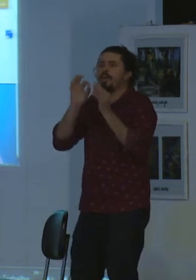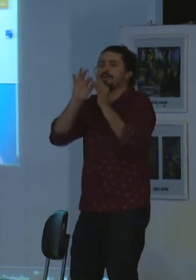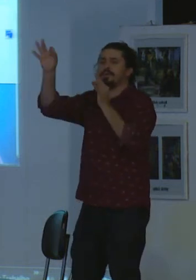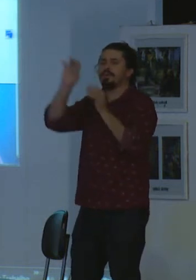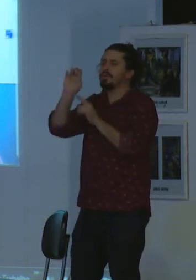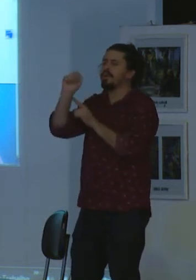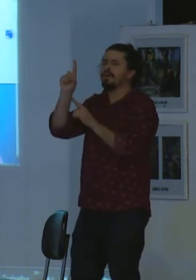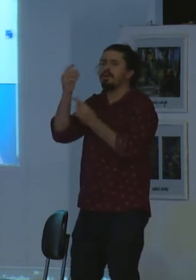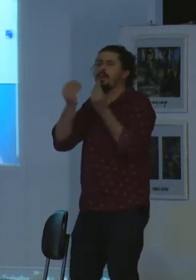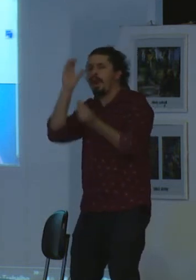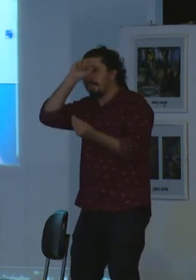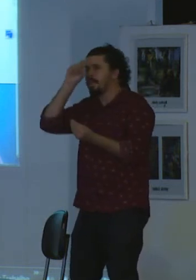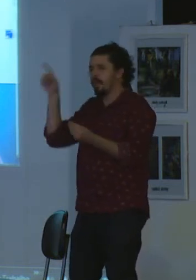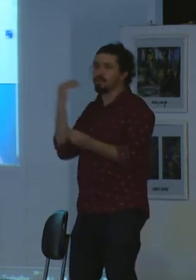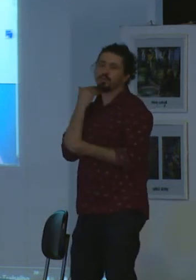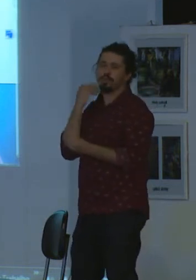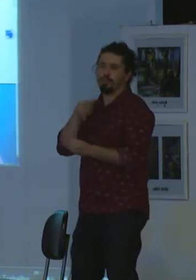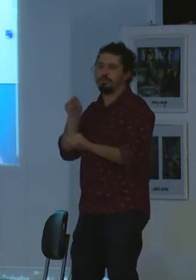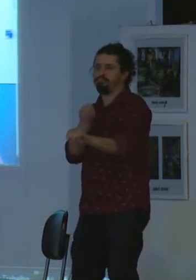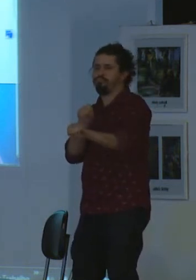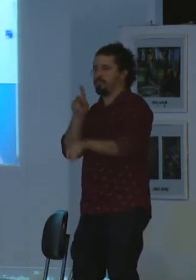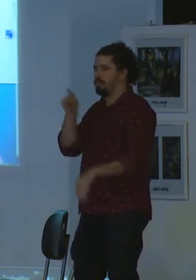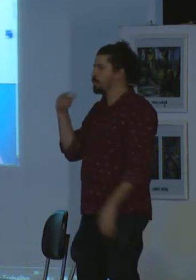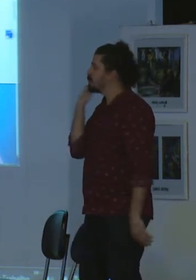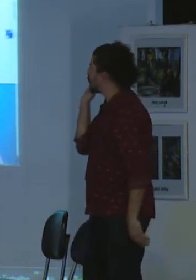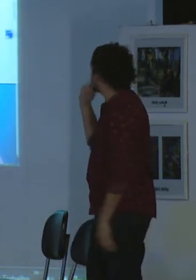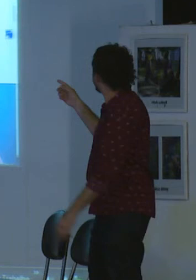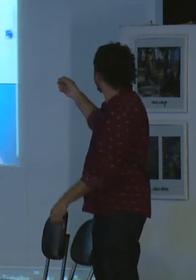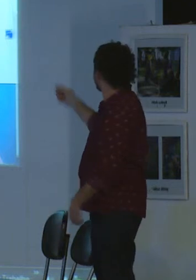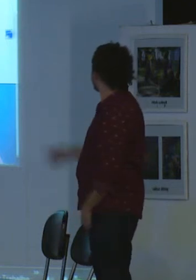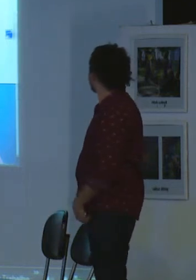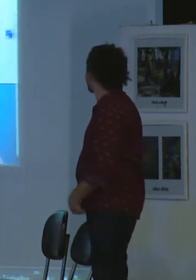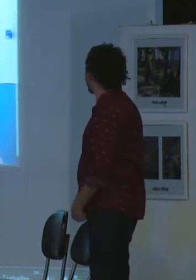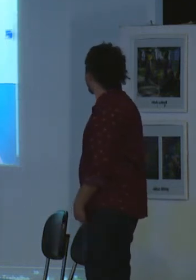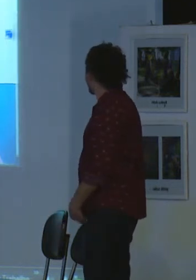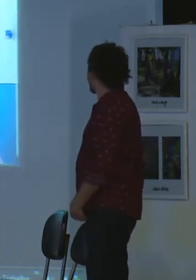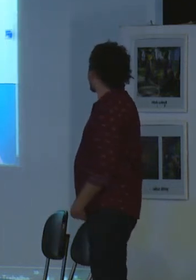A aula é uma questão de ensino à distância, né? O Gustavo que preparou isso.